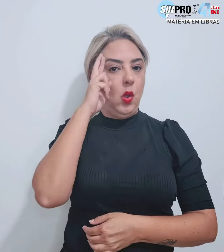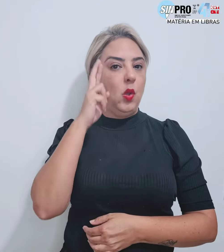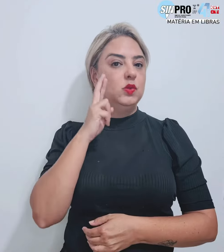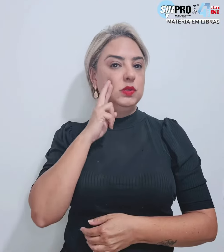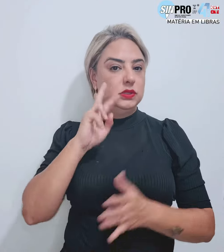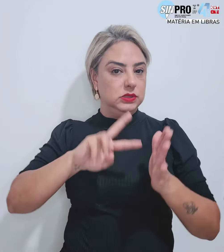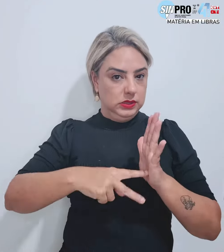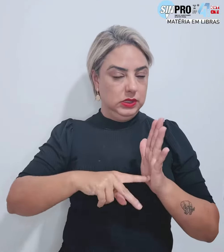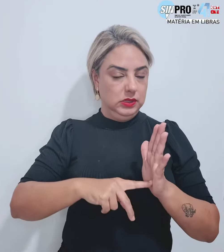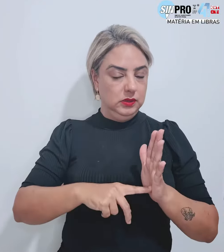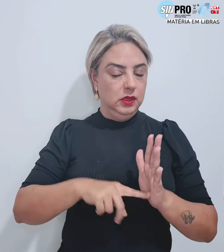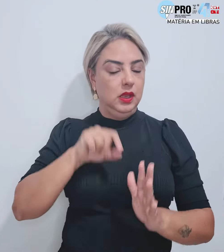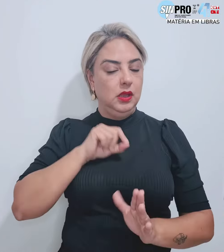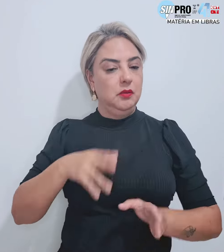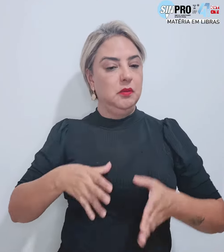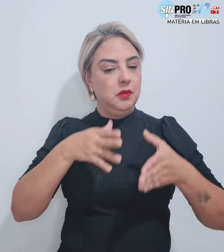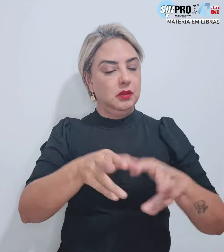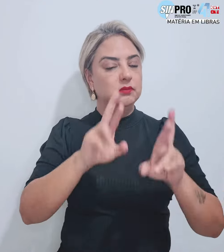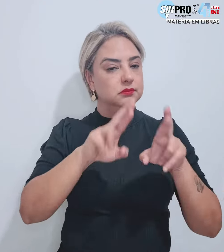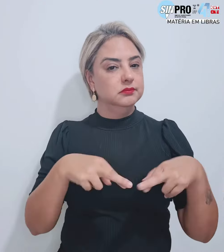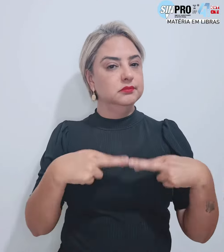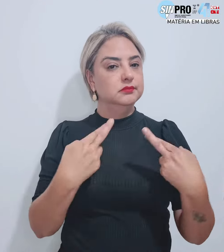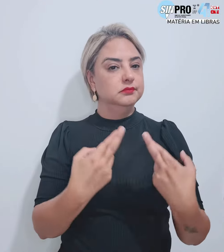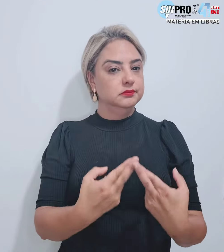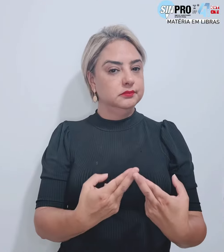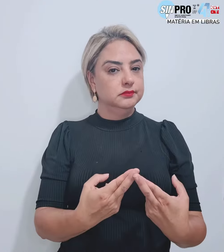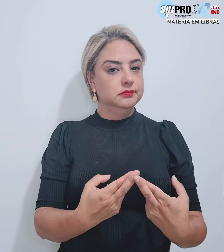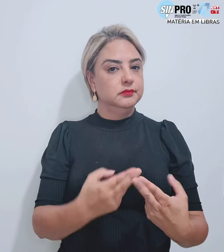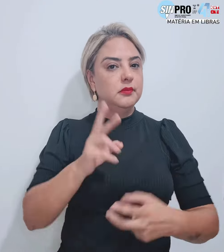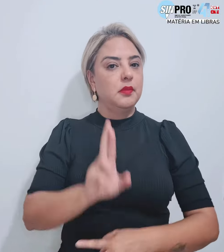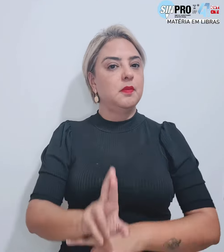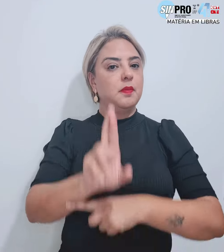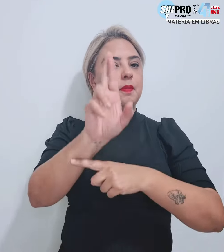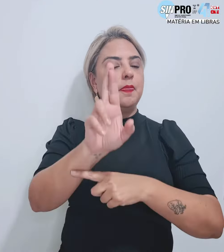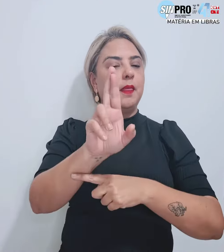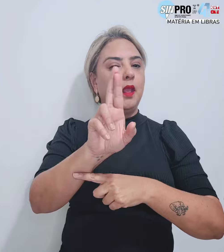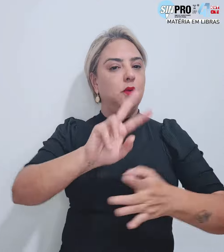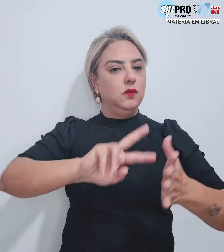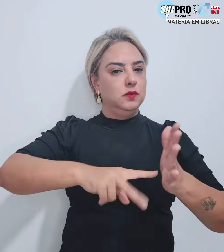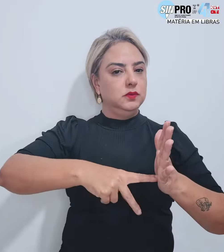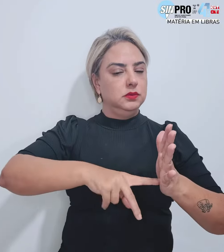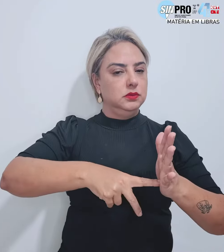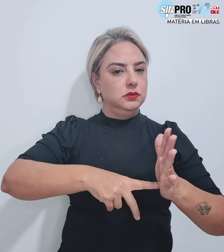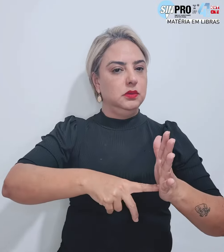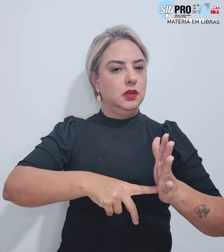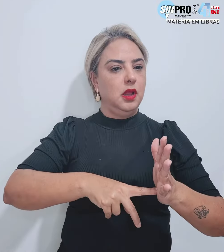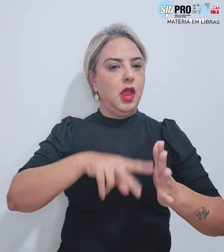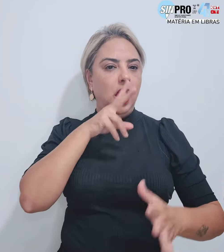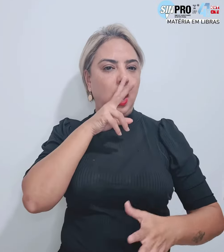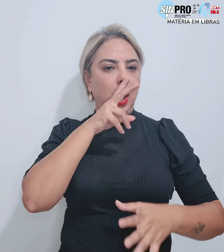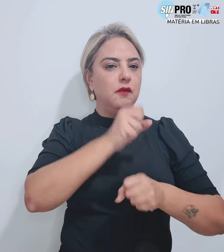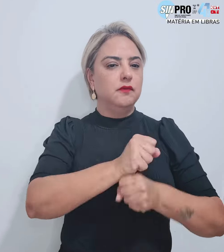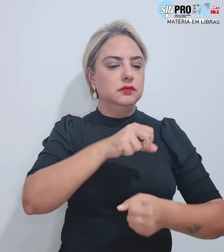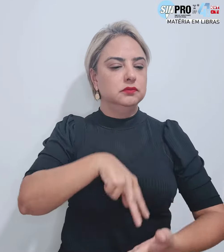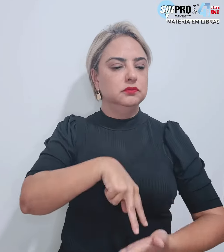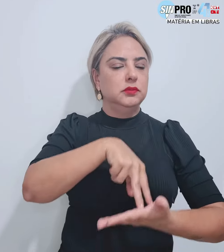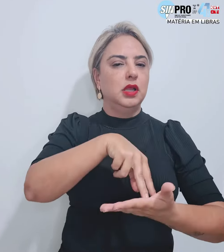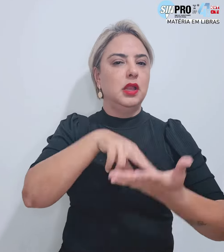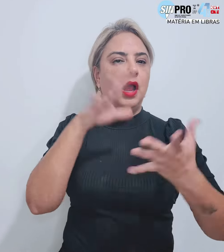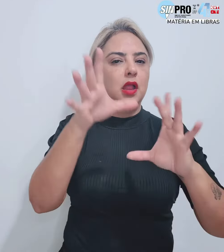Correia, que participou da reunião representando a entidade, a força da frente está na união das